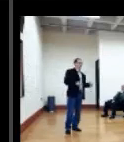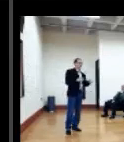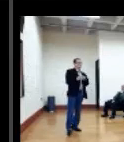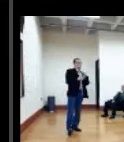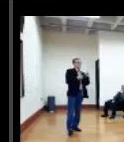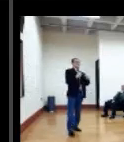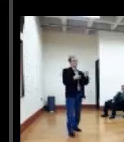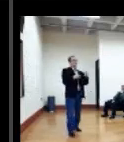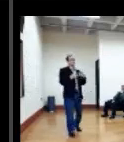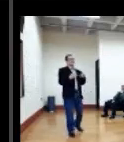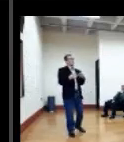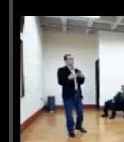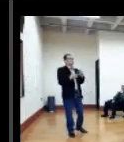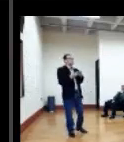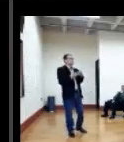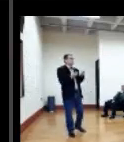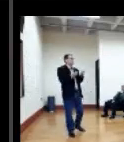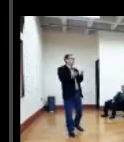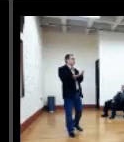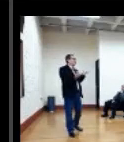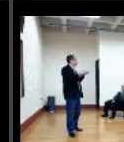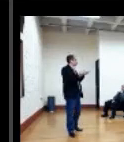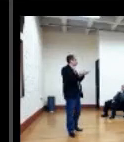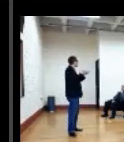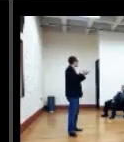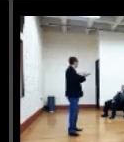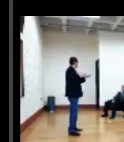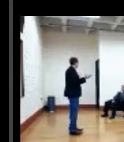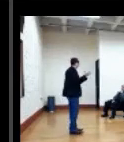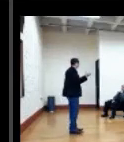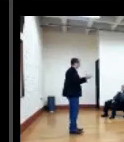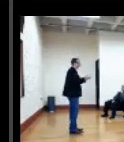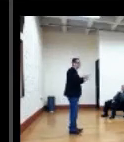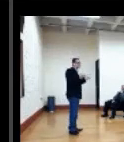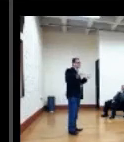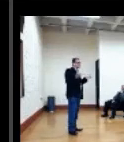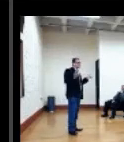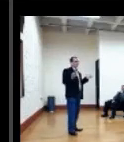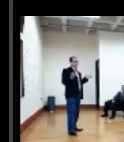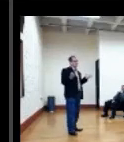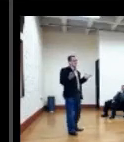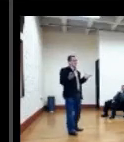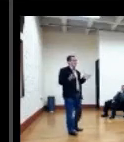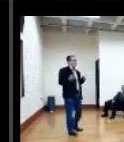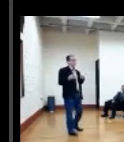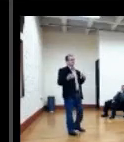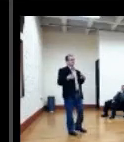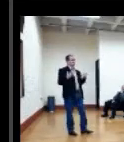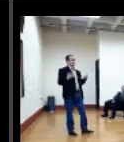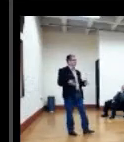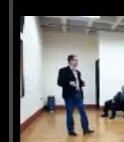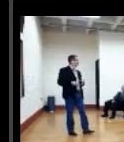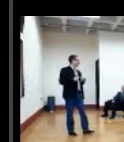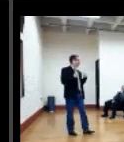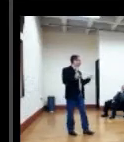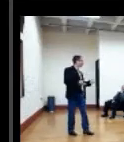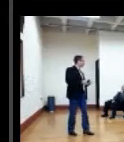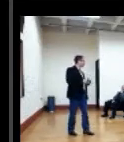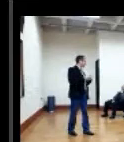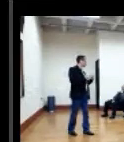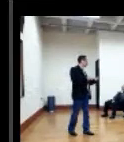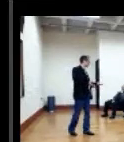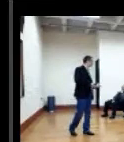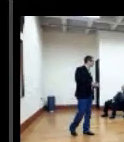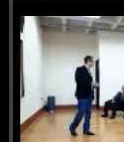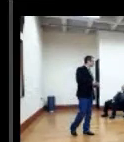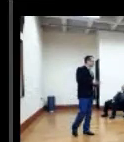conocernos, a reírnos, a bromear. Fue una experiencia de trabajo, pero de interacción humana muy valiosa. Aquí está Oliver apoyándonos, Katia,